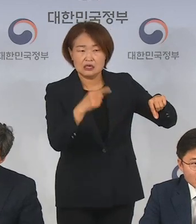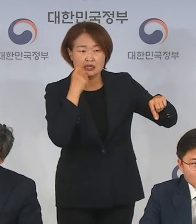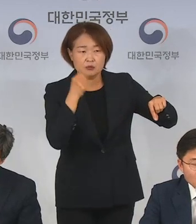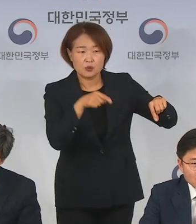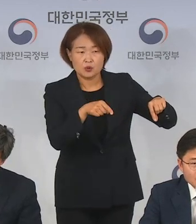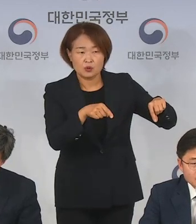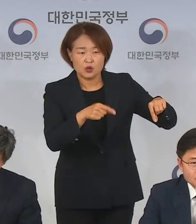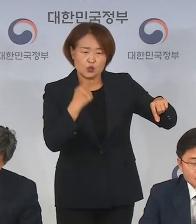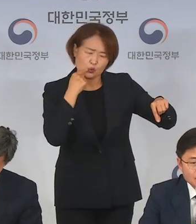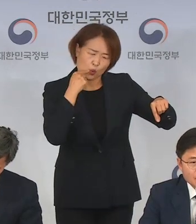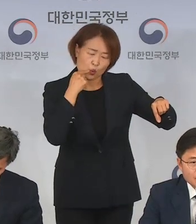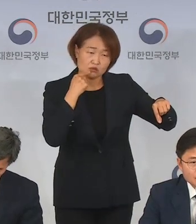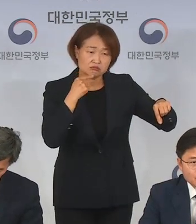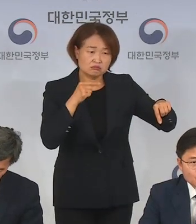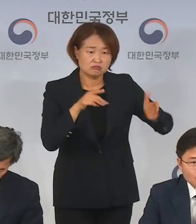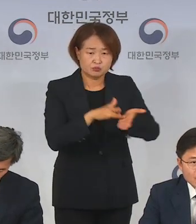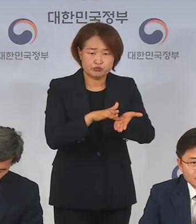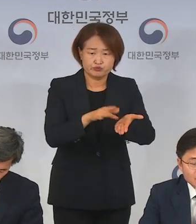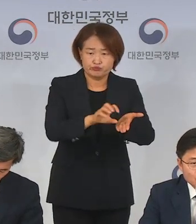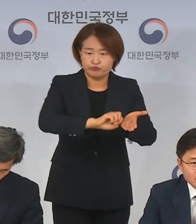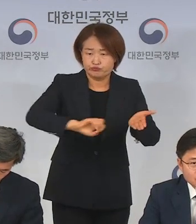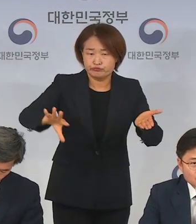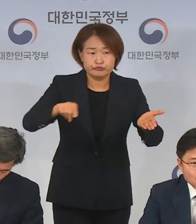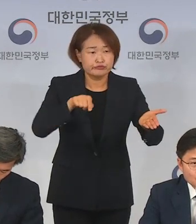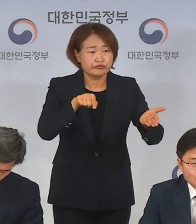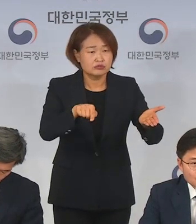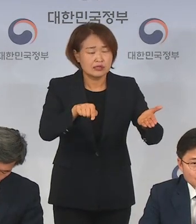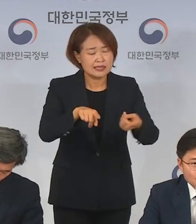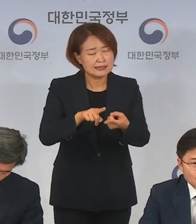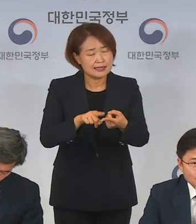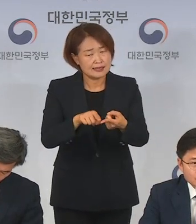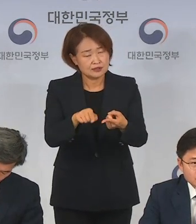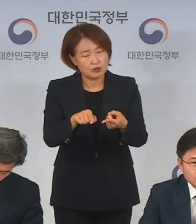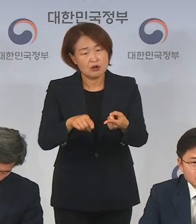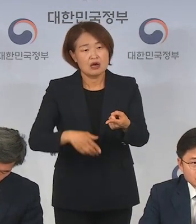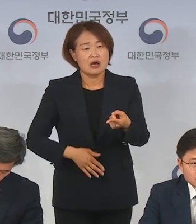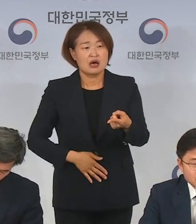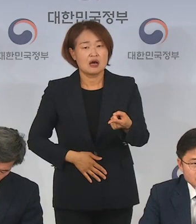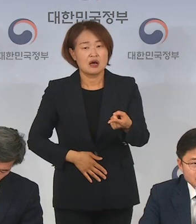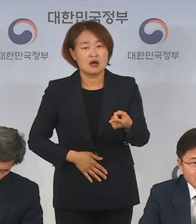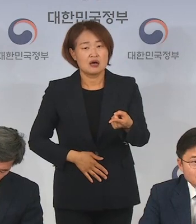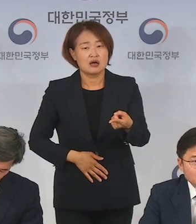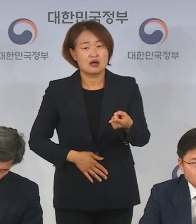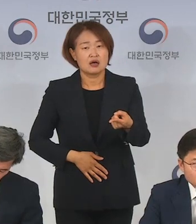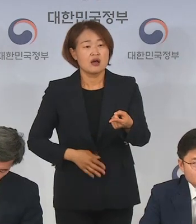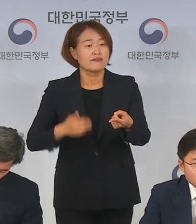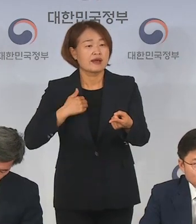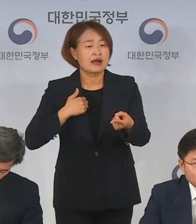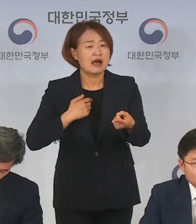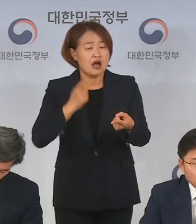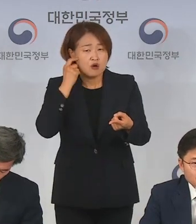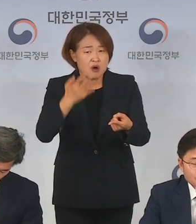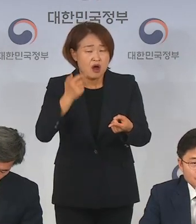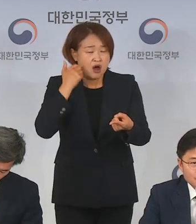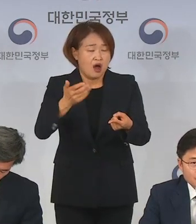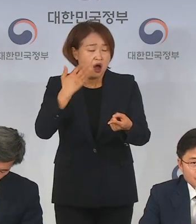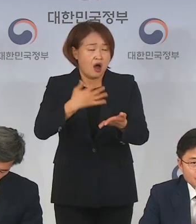방출 계획과 관련해서 저희 원안위 차원에서도, 질의를 5번에 걸쳐서